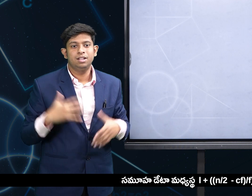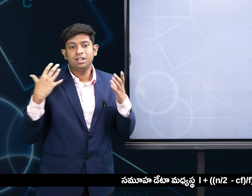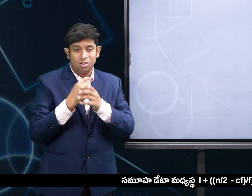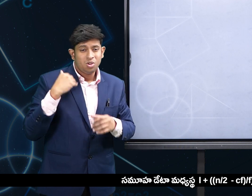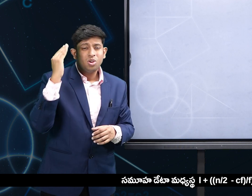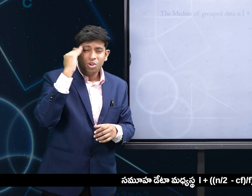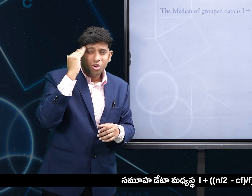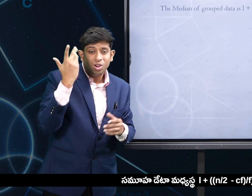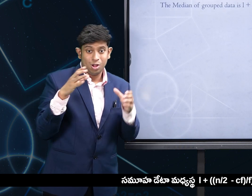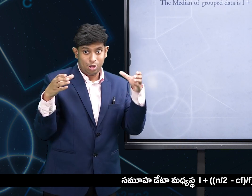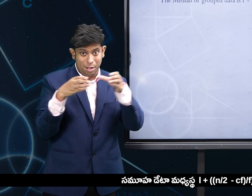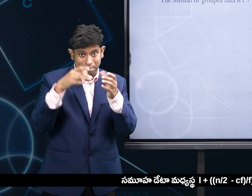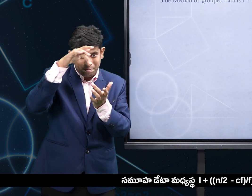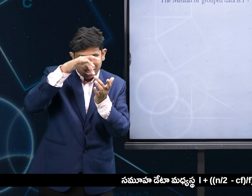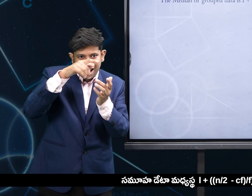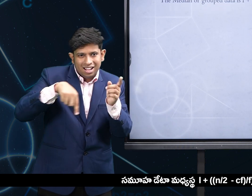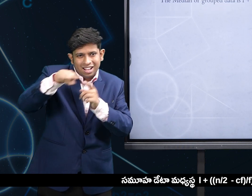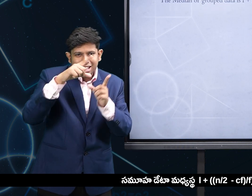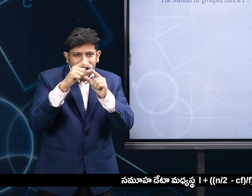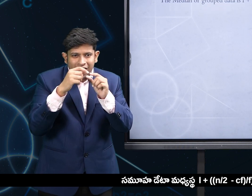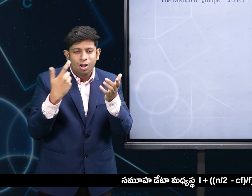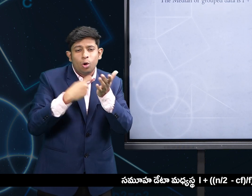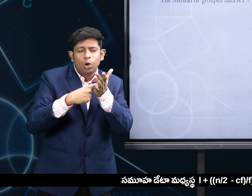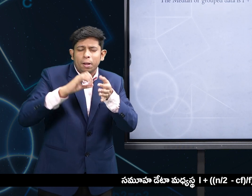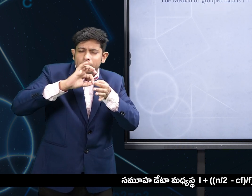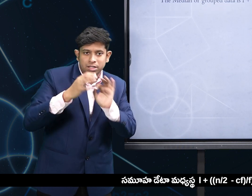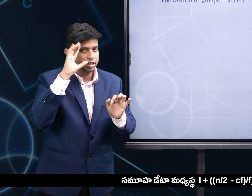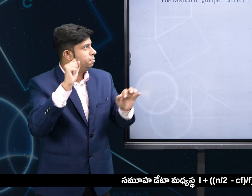సమూహ డేటా మధ్యస్థం L ప్లస్ n/2 మైనస్